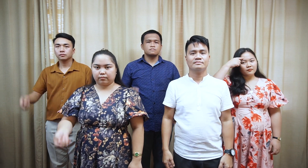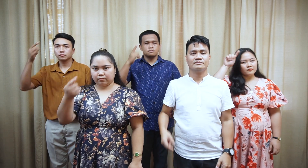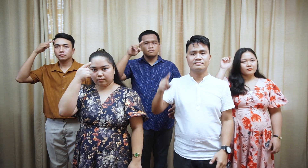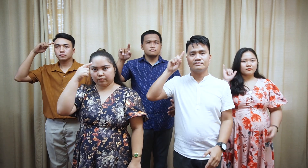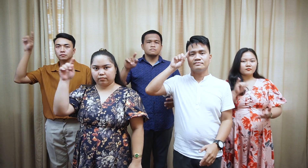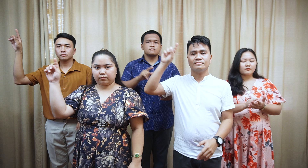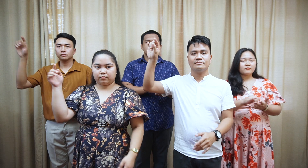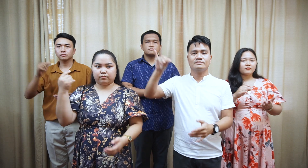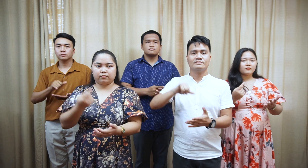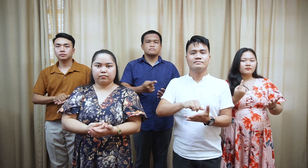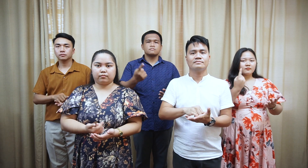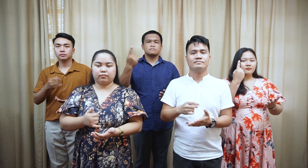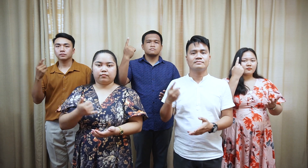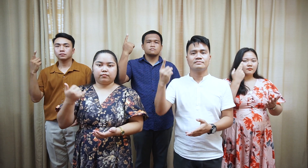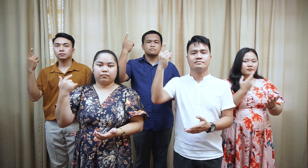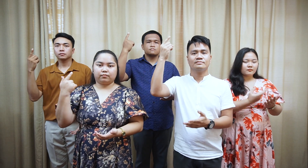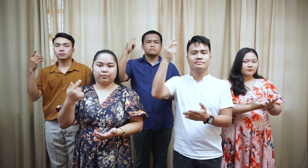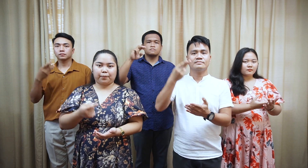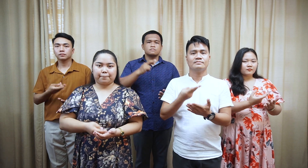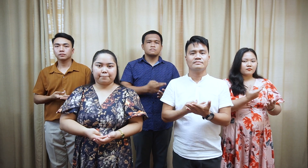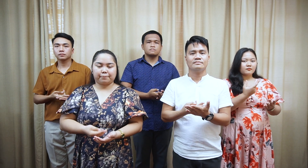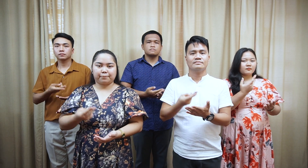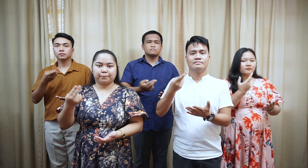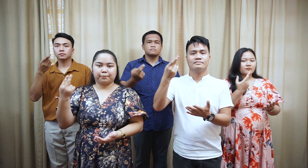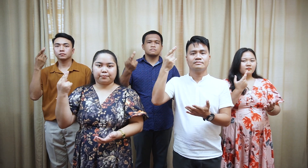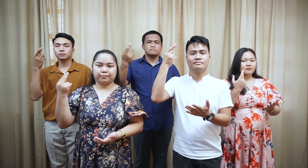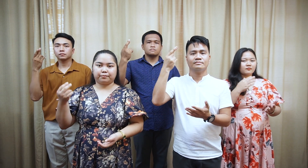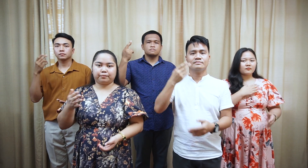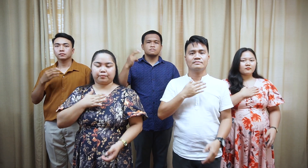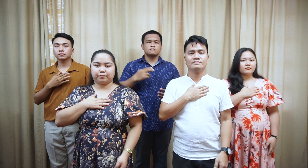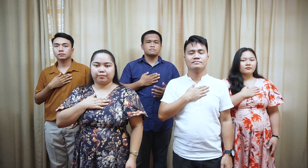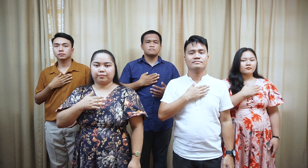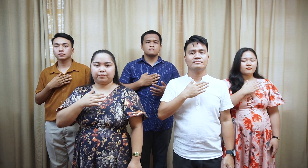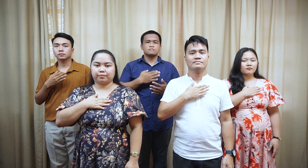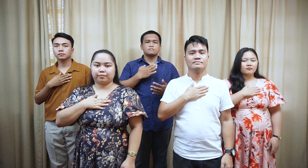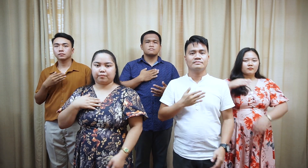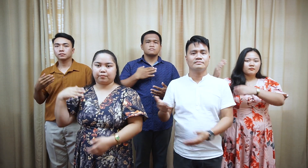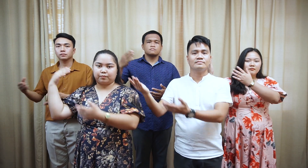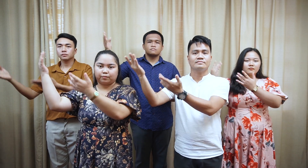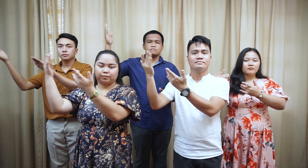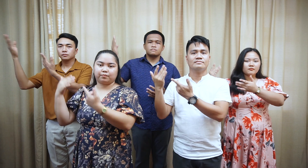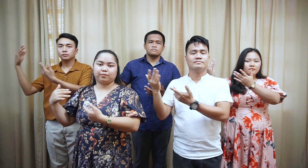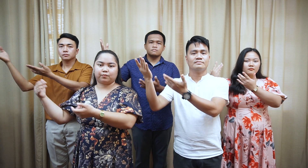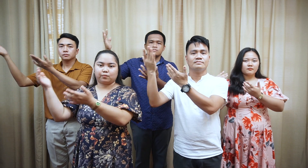ang tanging kayamanan ko, ako nawa'y makarating